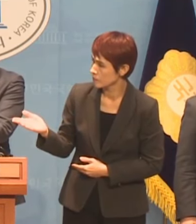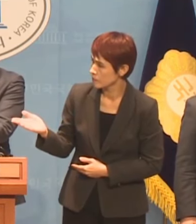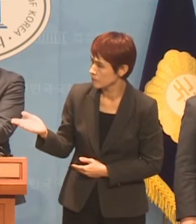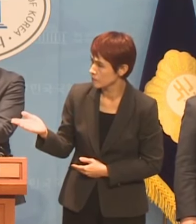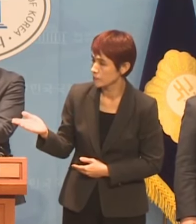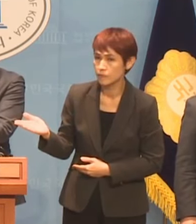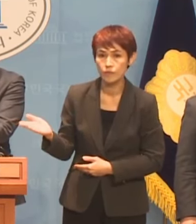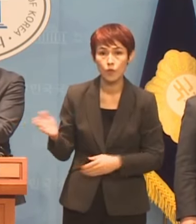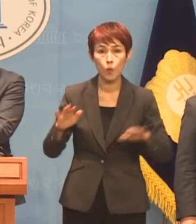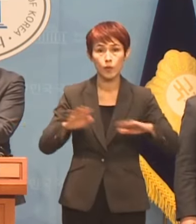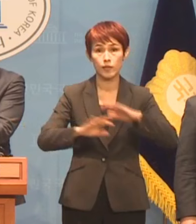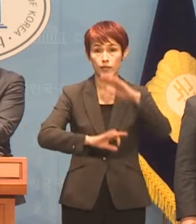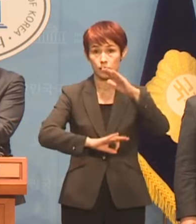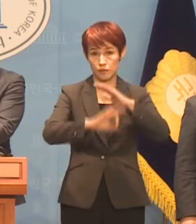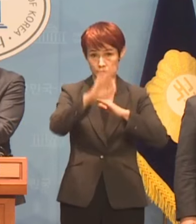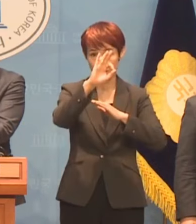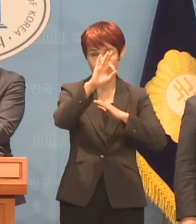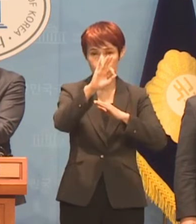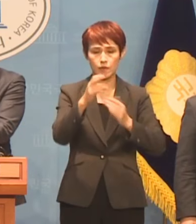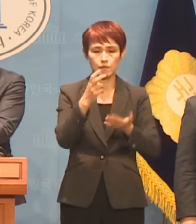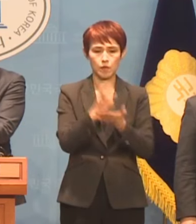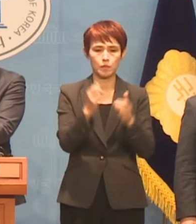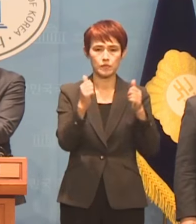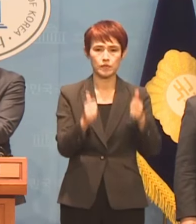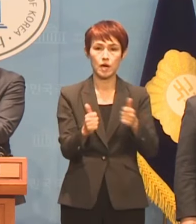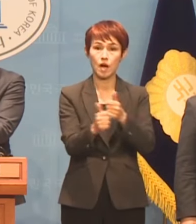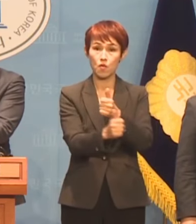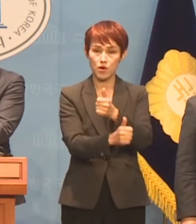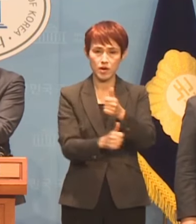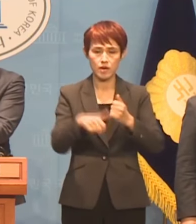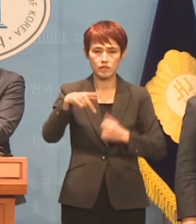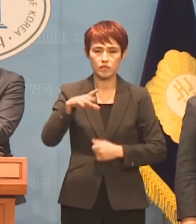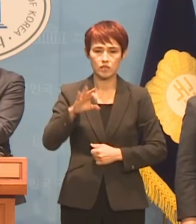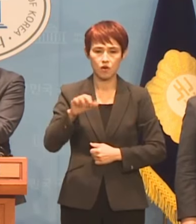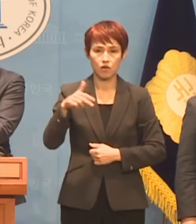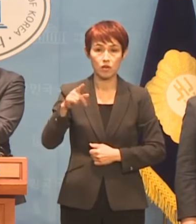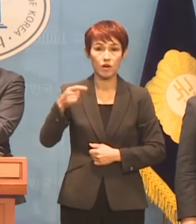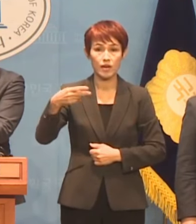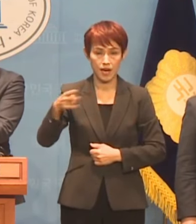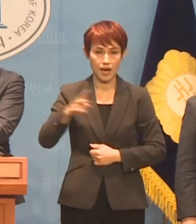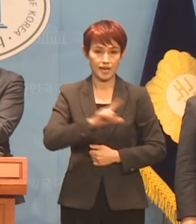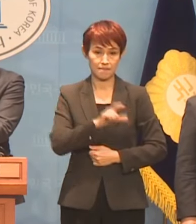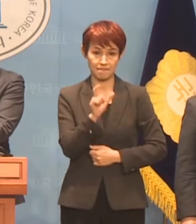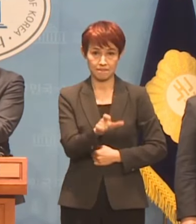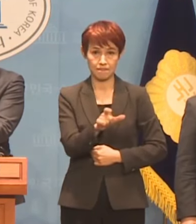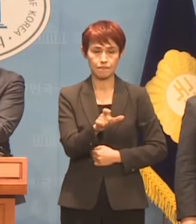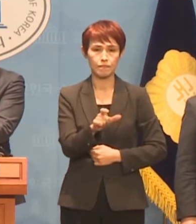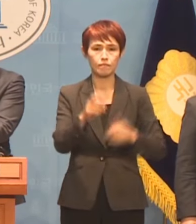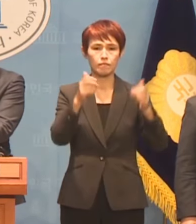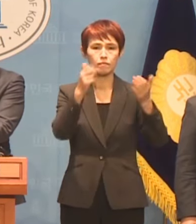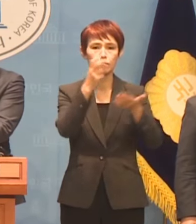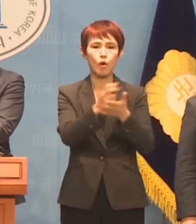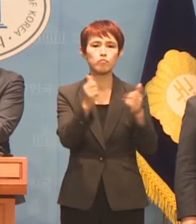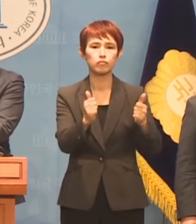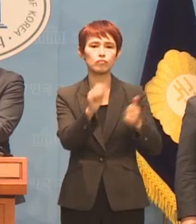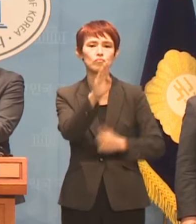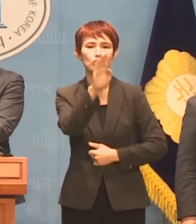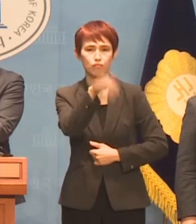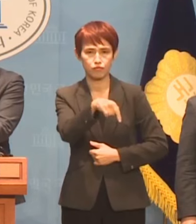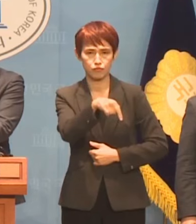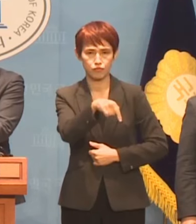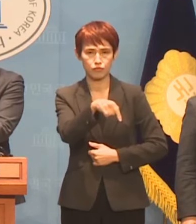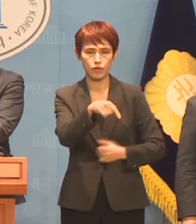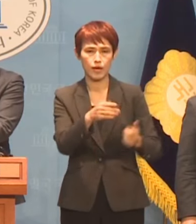예, 오늘 오전에 법사위 정청래 위원장 명의로 법무부에